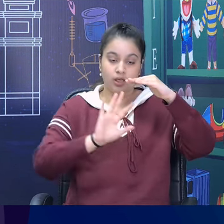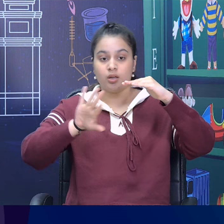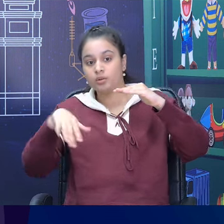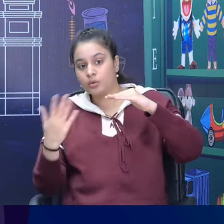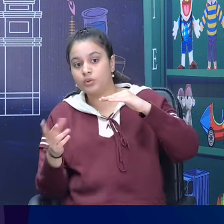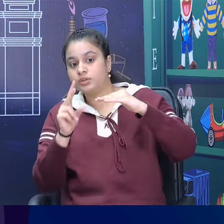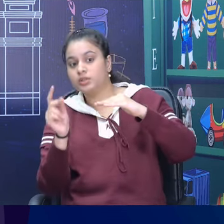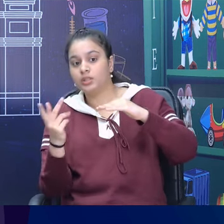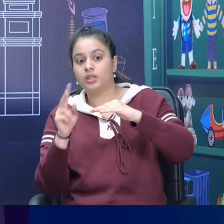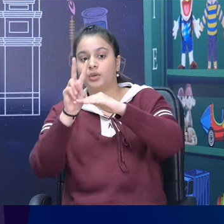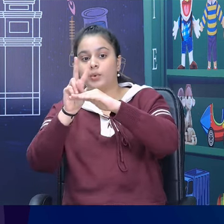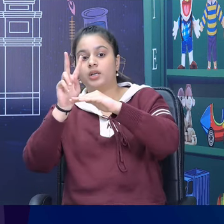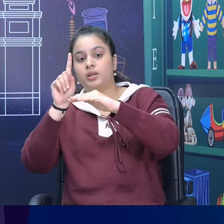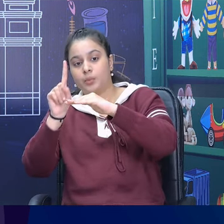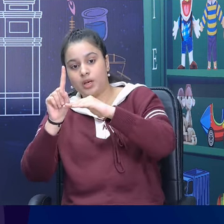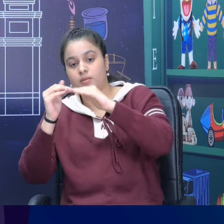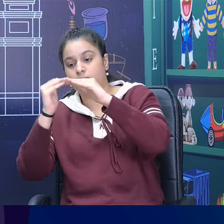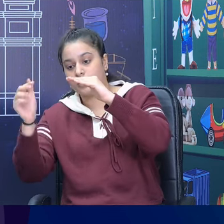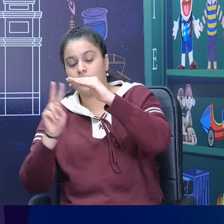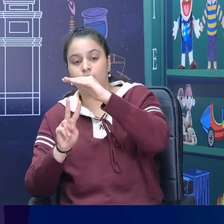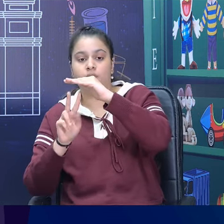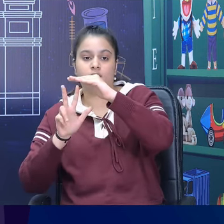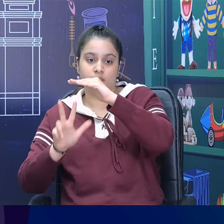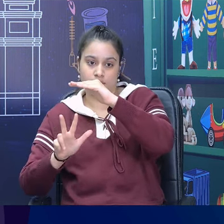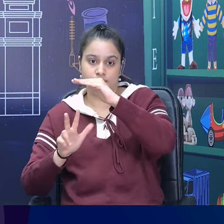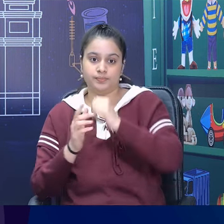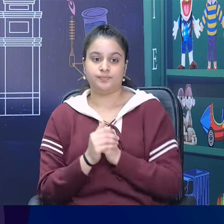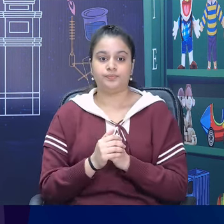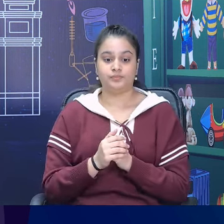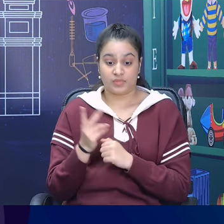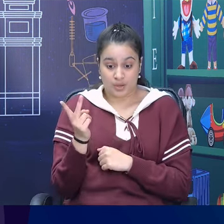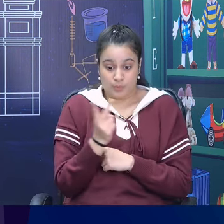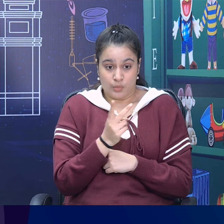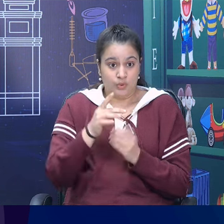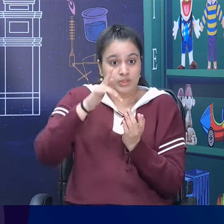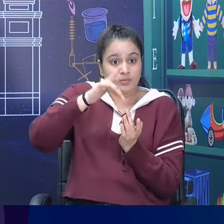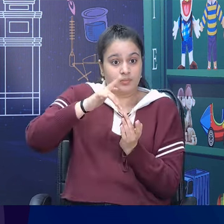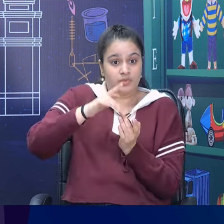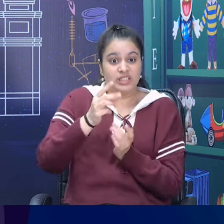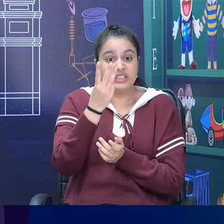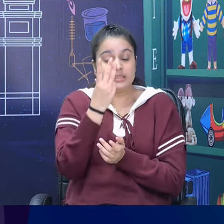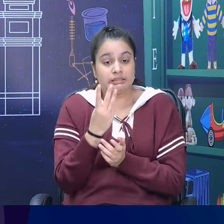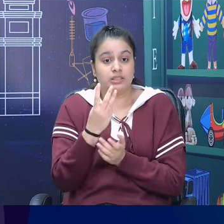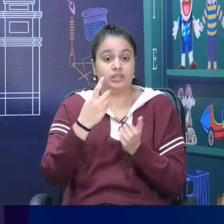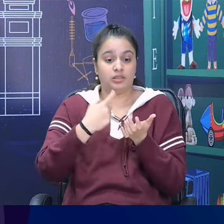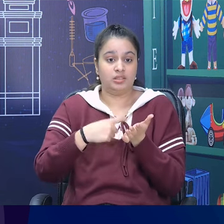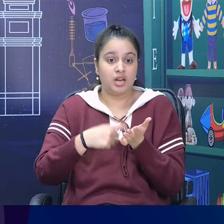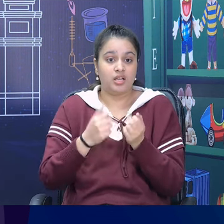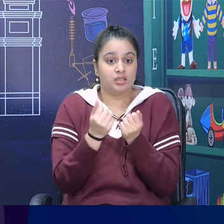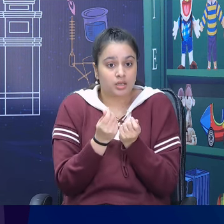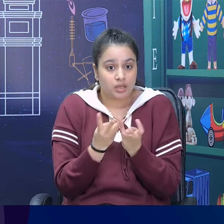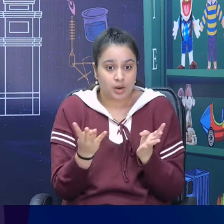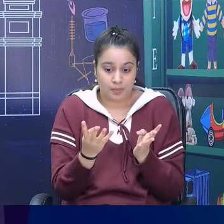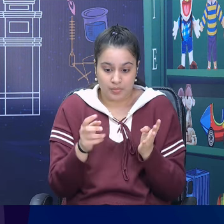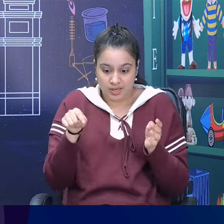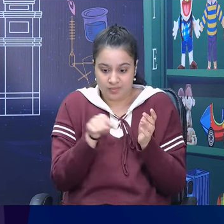2/28 तो इन दोनों नंबर्स के बीच में हम थ्री रेशनल नंबर्स को इजली इंक्रीमेंट ऑर्डर ऑफ न्यूमरेशन के